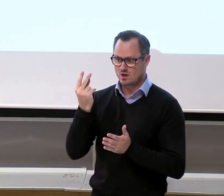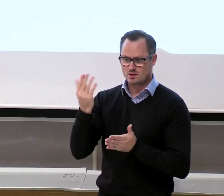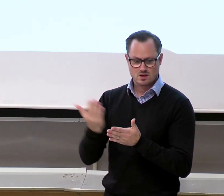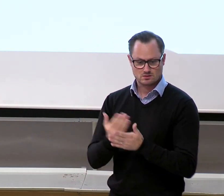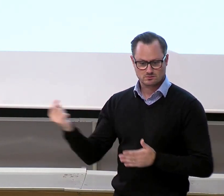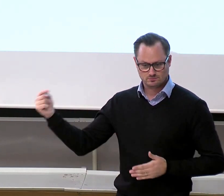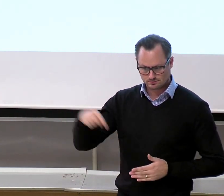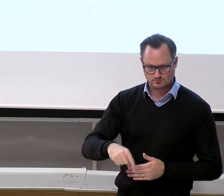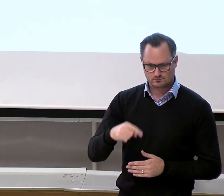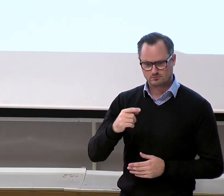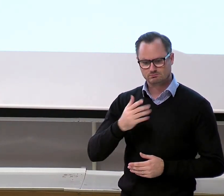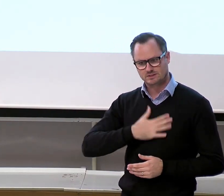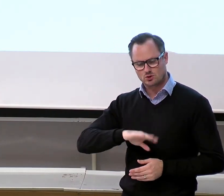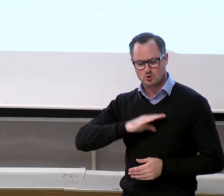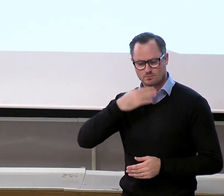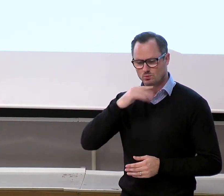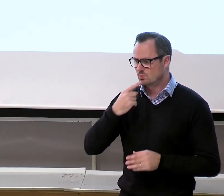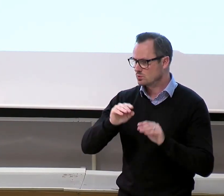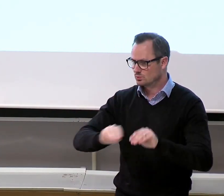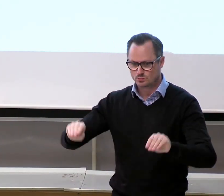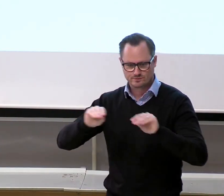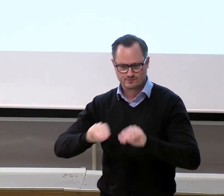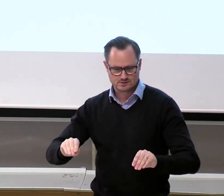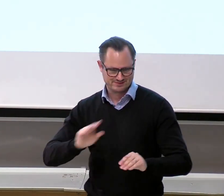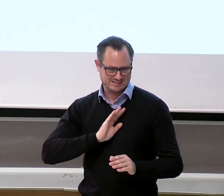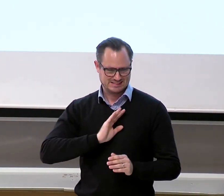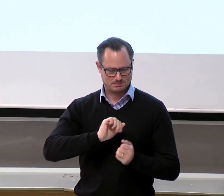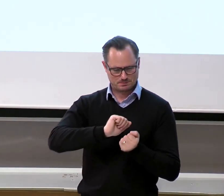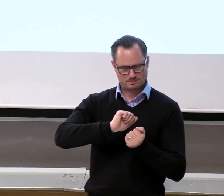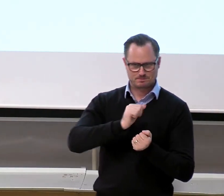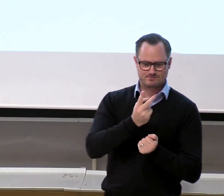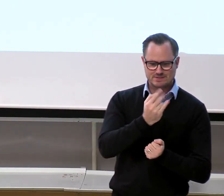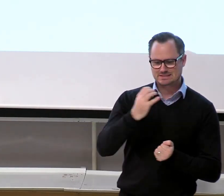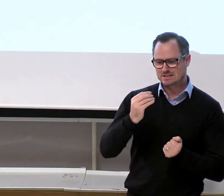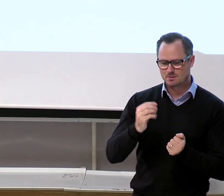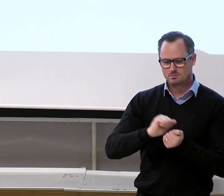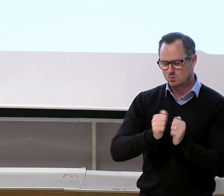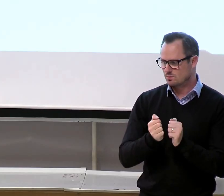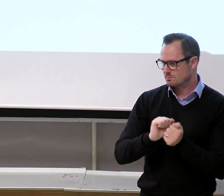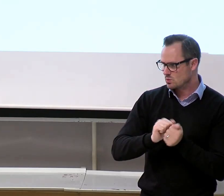Så skolelever som kommer hit från andra länder som vill ha modersmålsundervisning